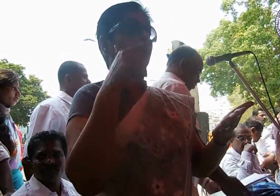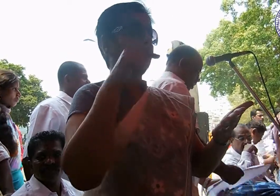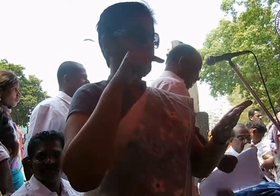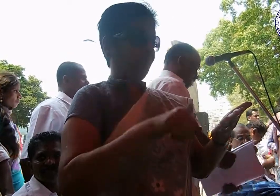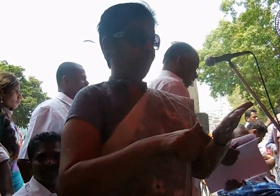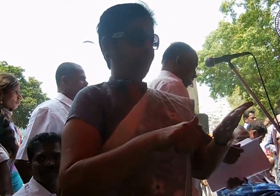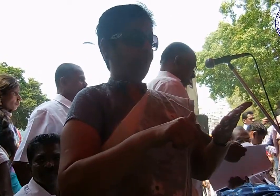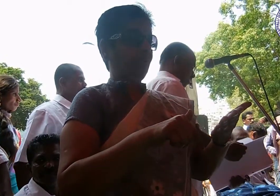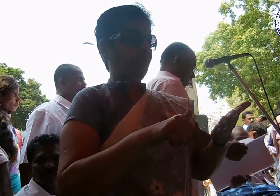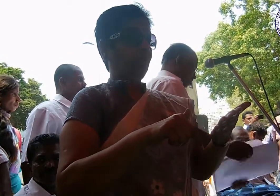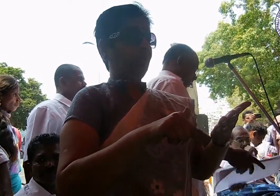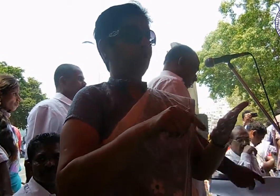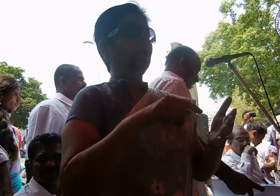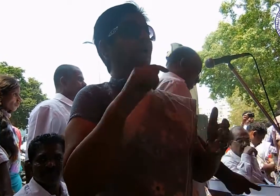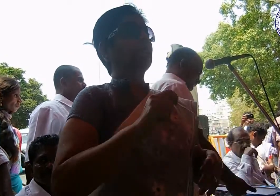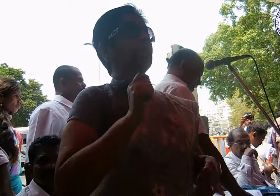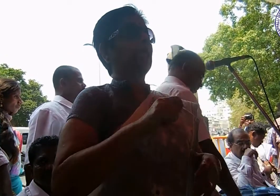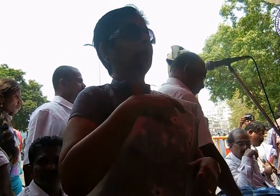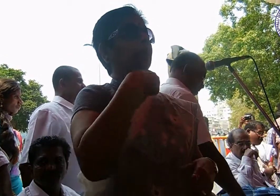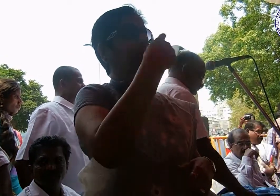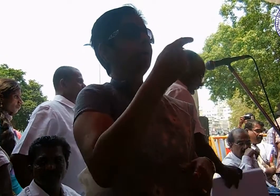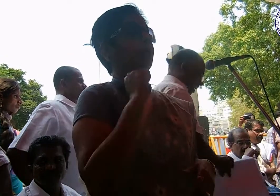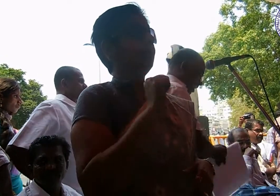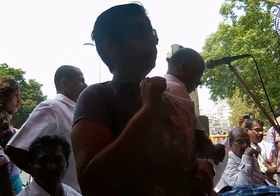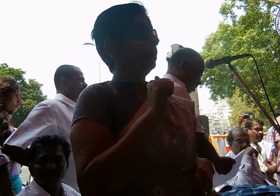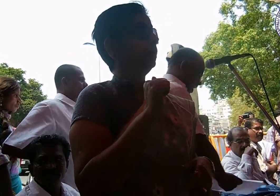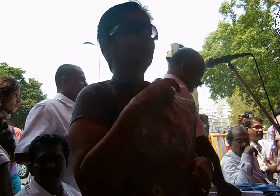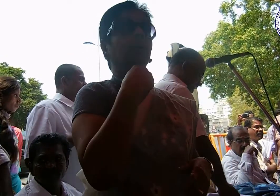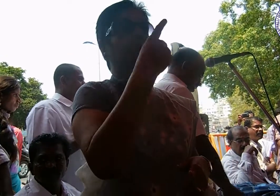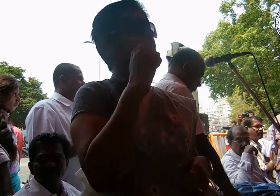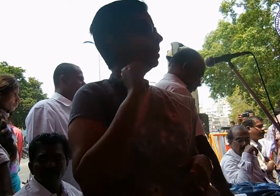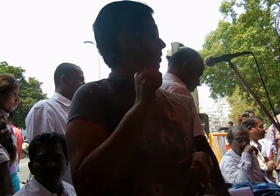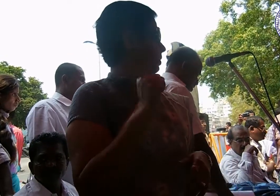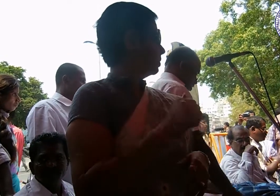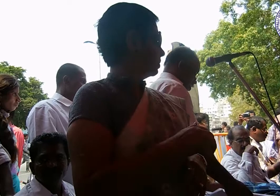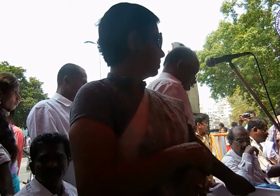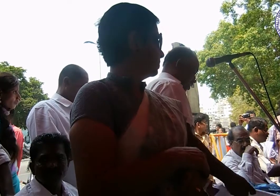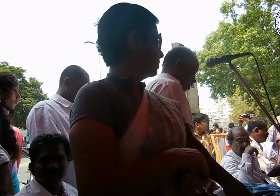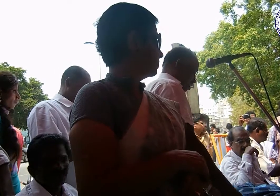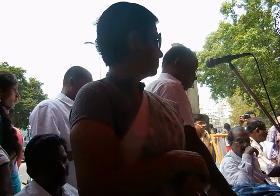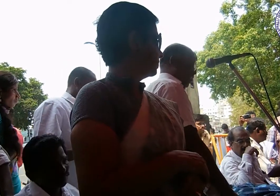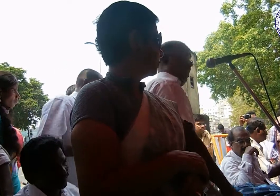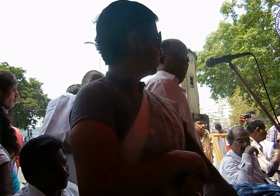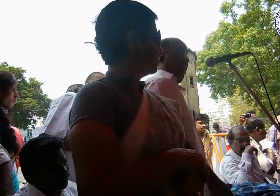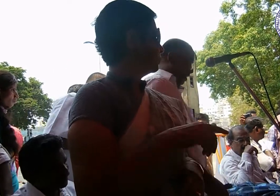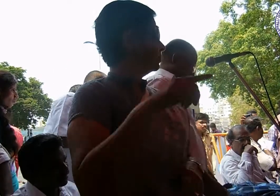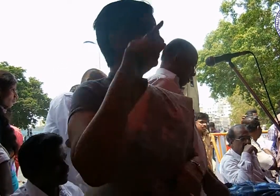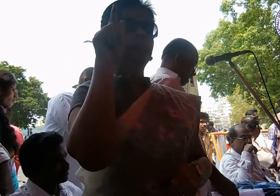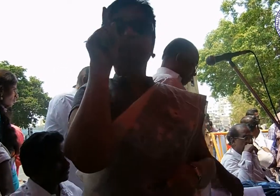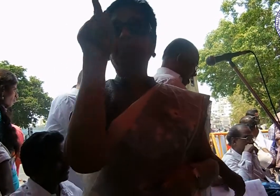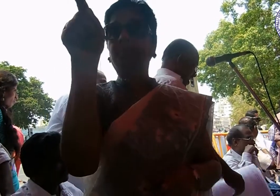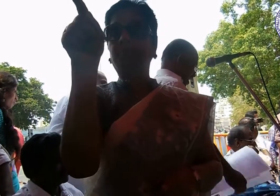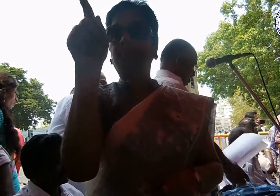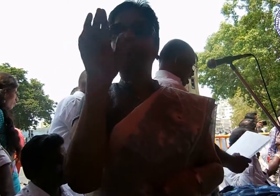இன்னொரு தீர்ப்பை அளித்தாங்க அது என்ன சொல்றாங்க நீங்க தமிழ்நாடு